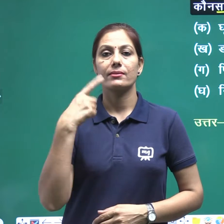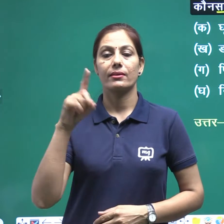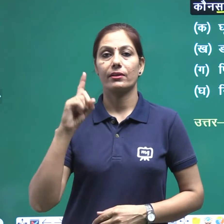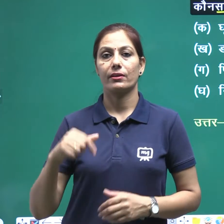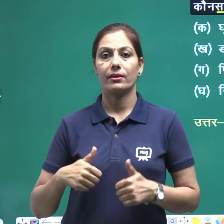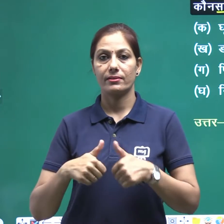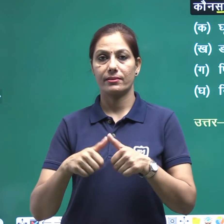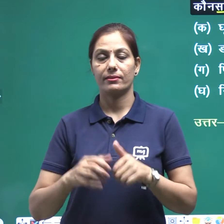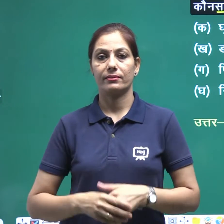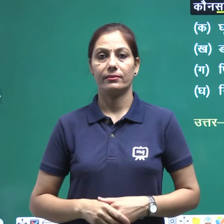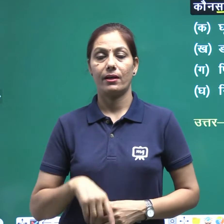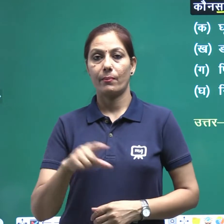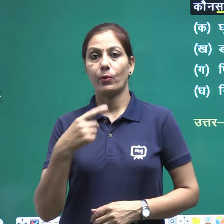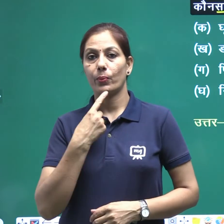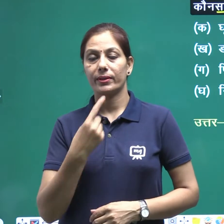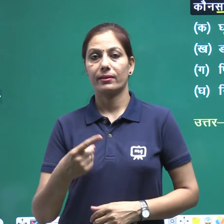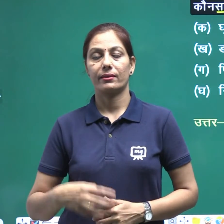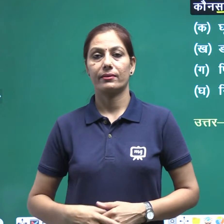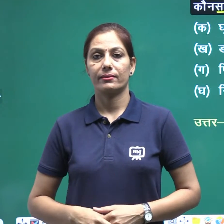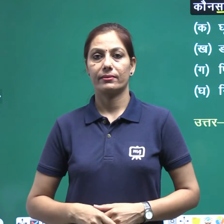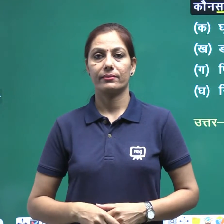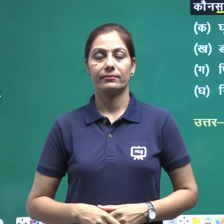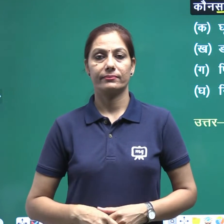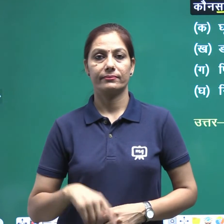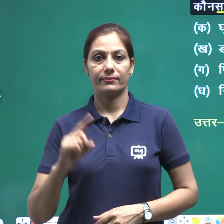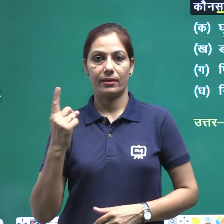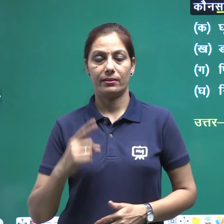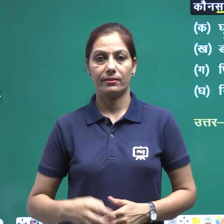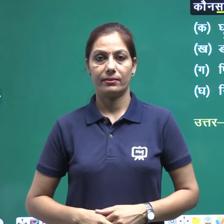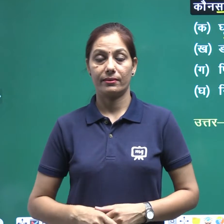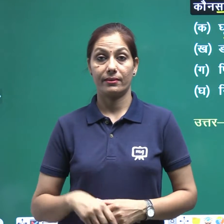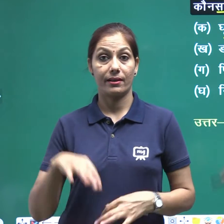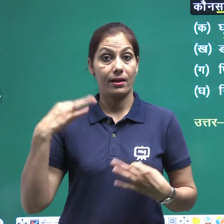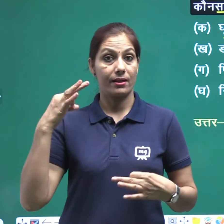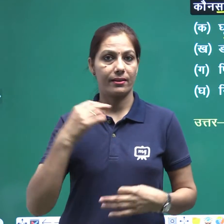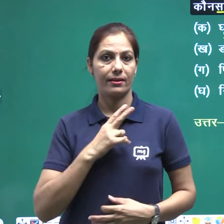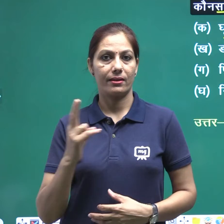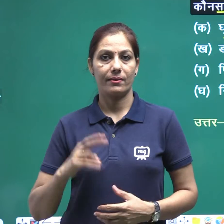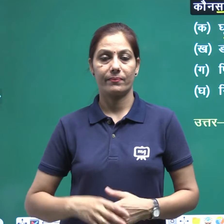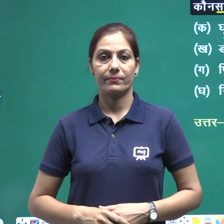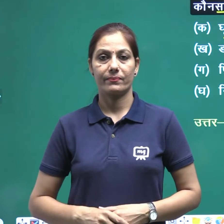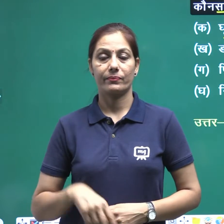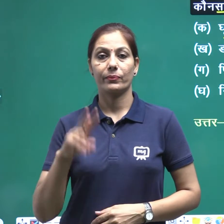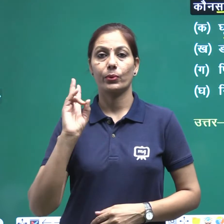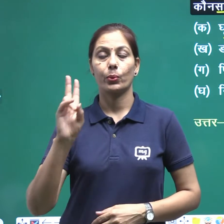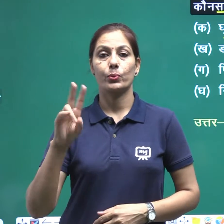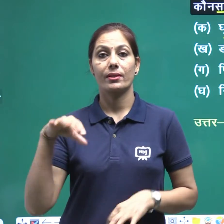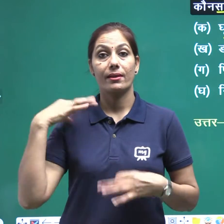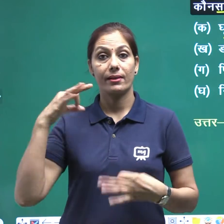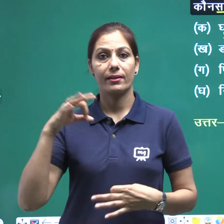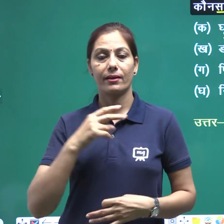विकल्प आपको बताना है। पहला घूमर, दूसरा